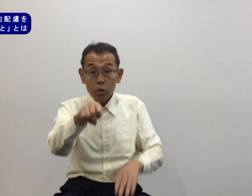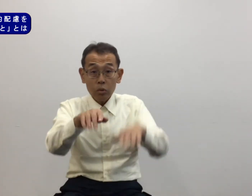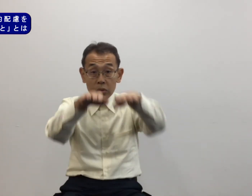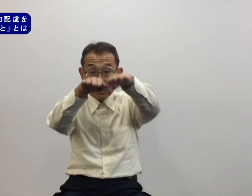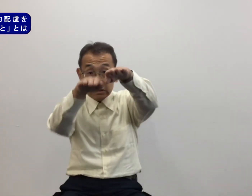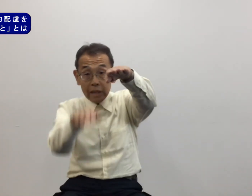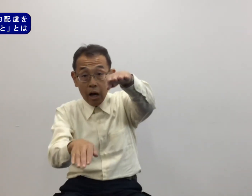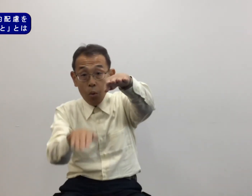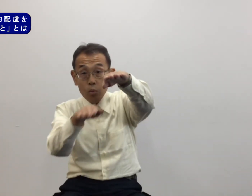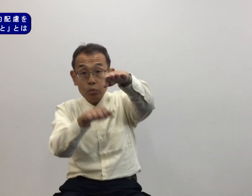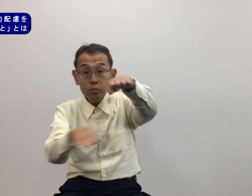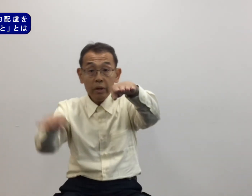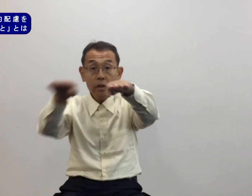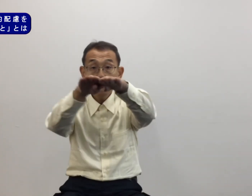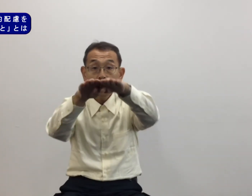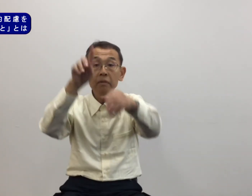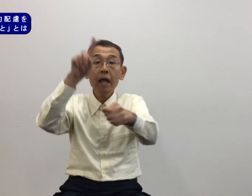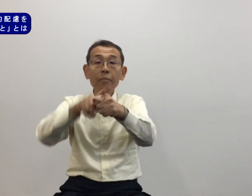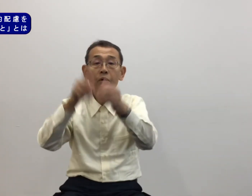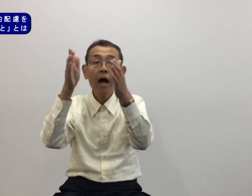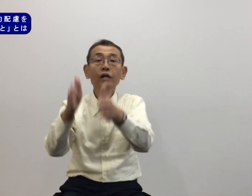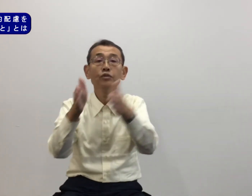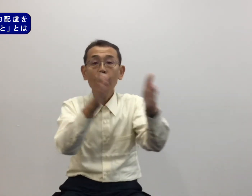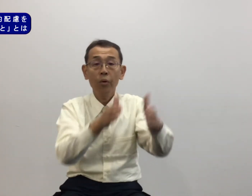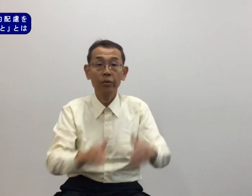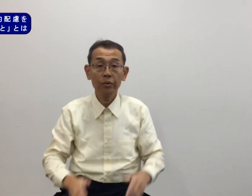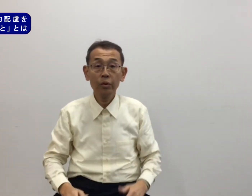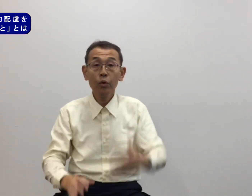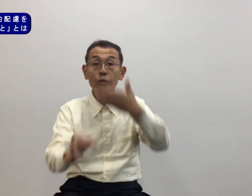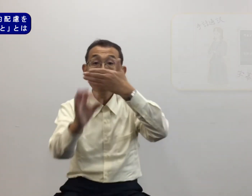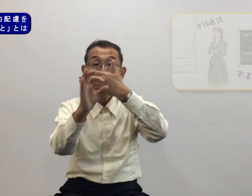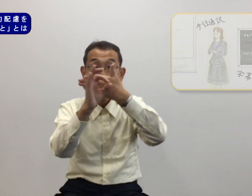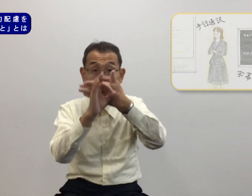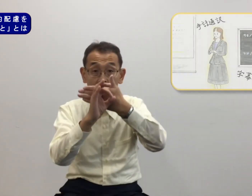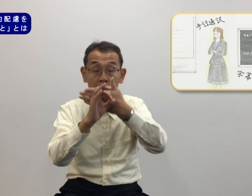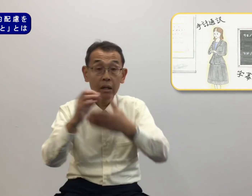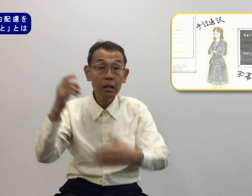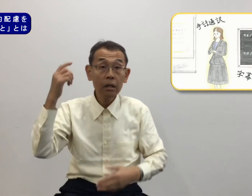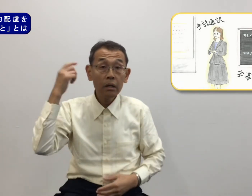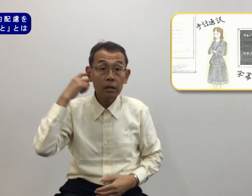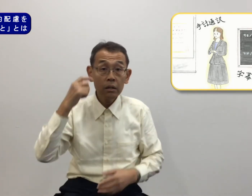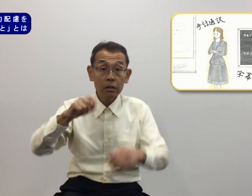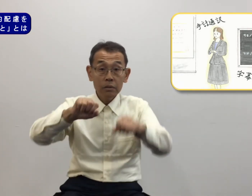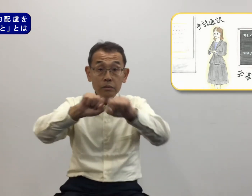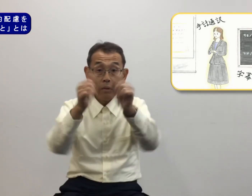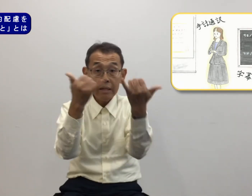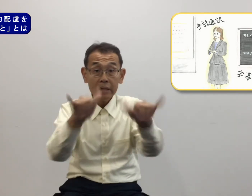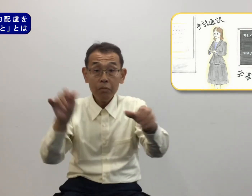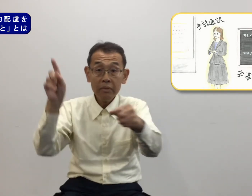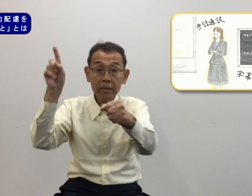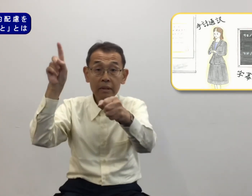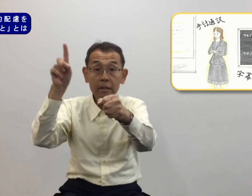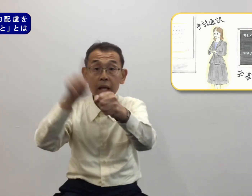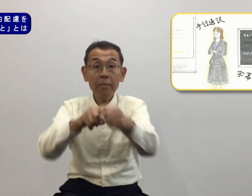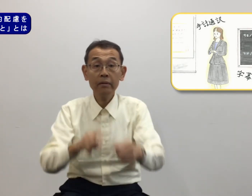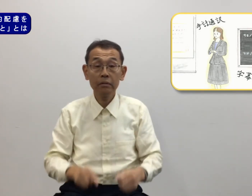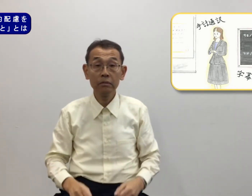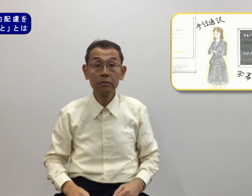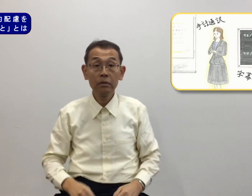その差を埋めるための配慮には例えば長岳障害者のためには